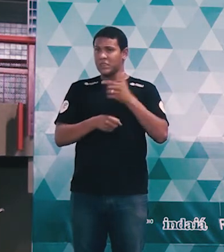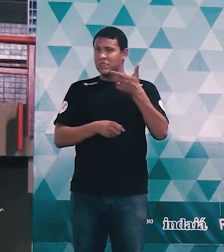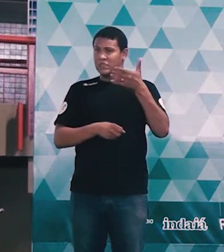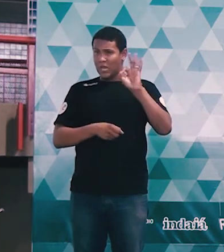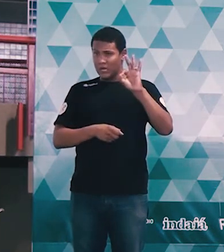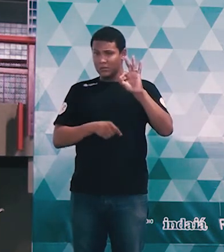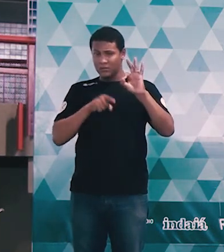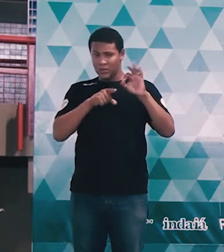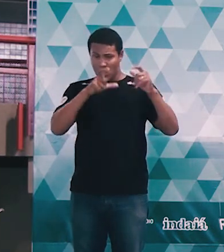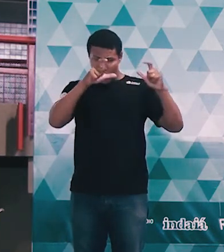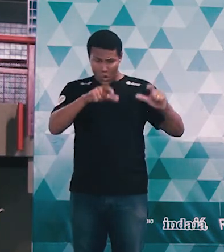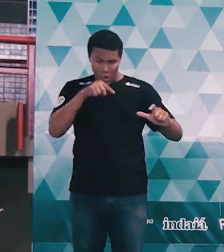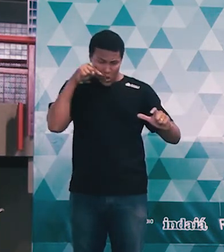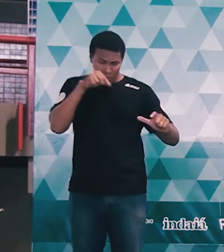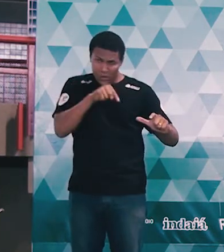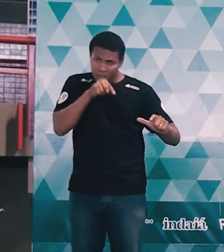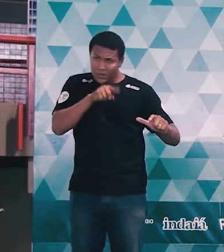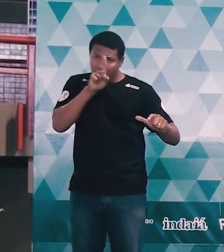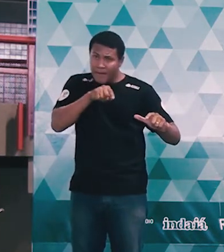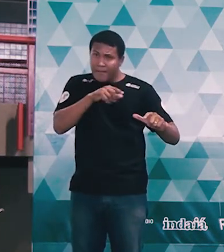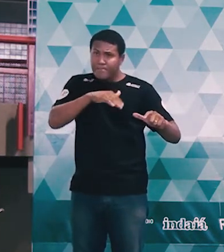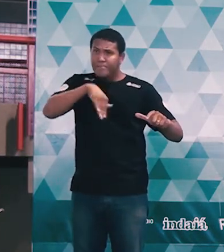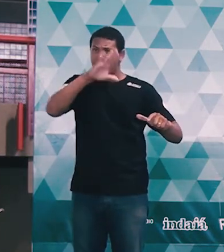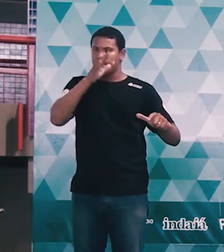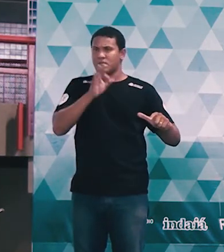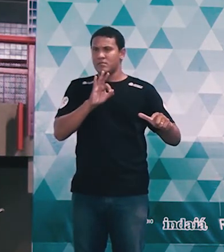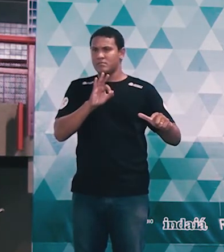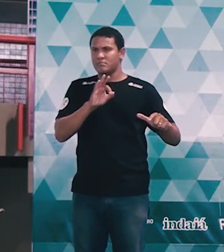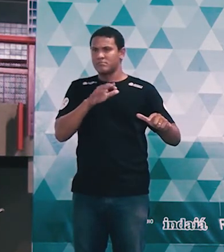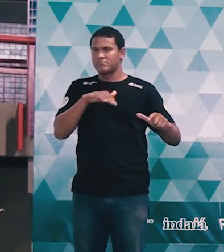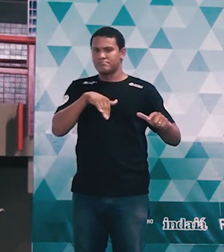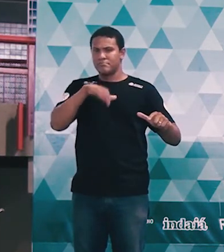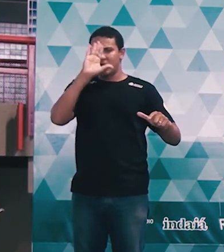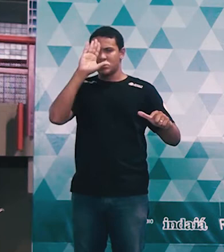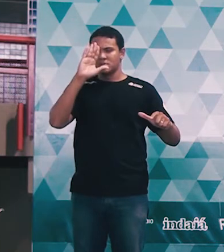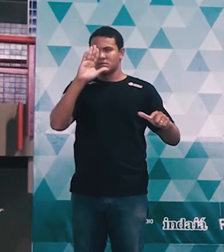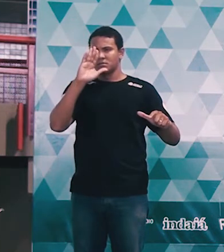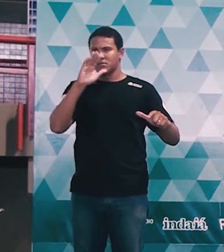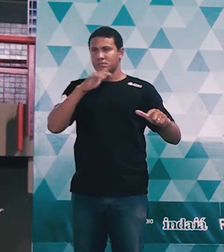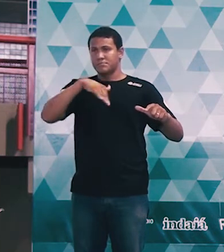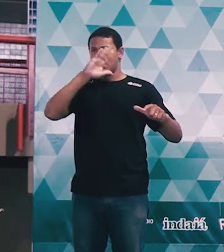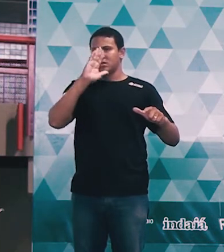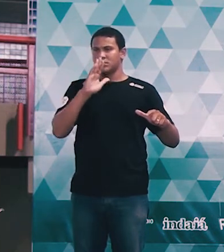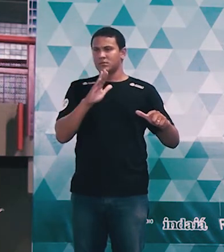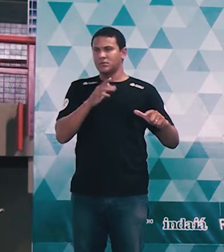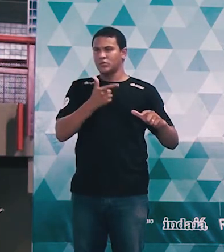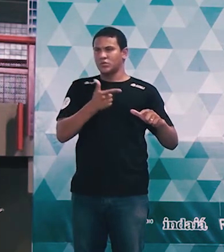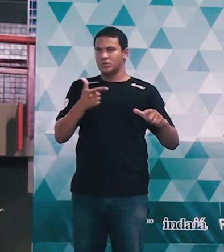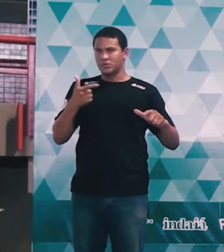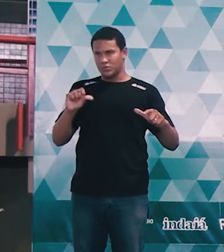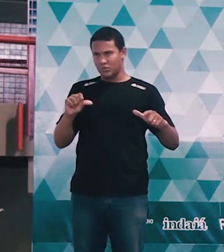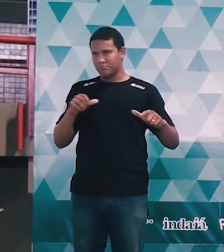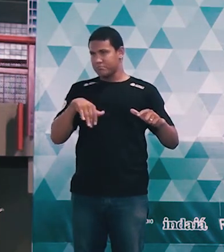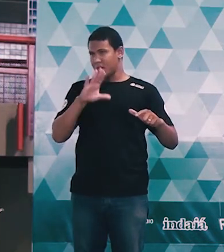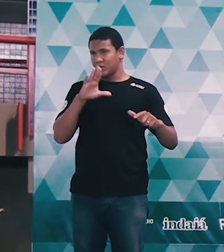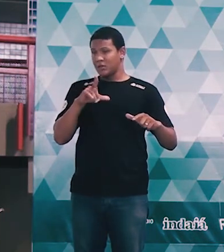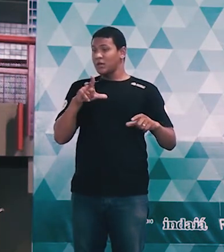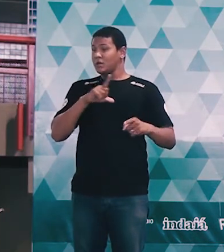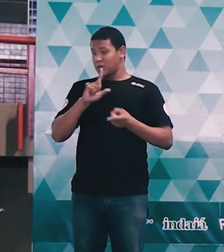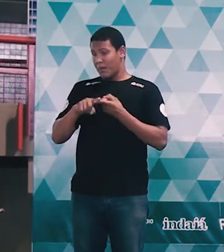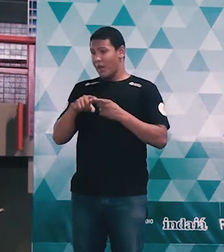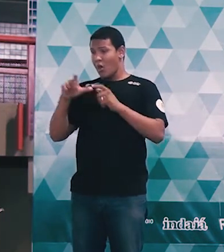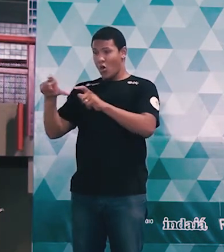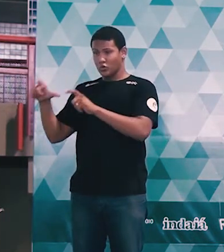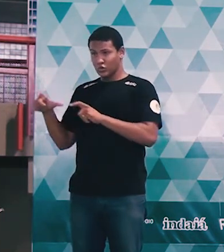região onde a quantidade de casos estiver acima da média. E ela vai colocar 7 funcionários em cada